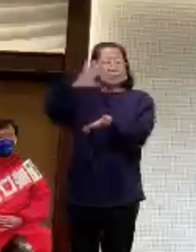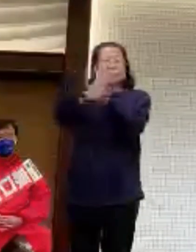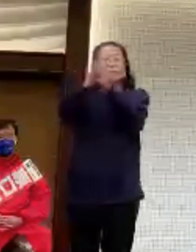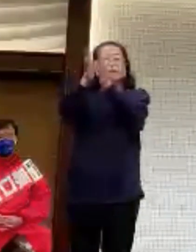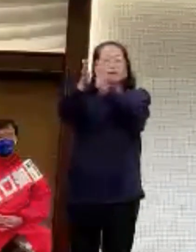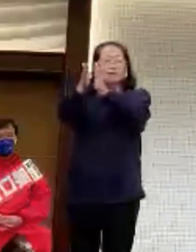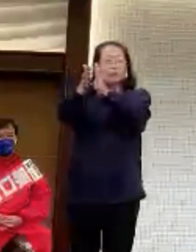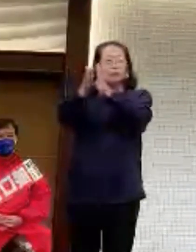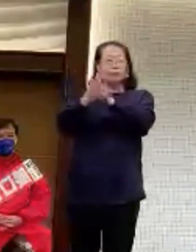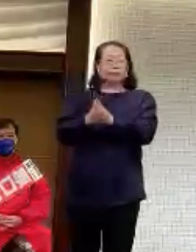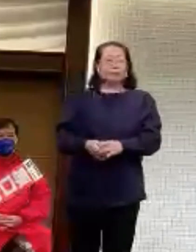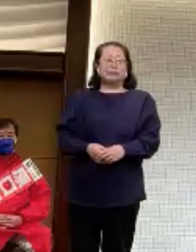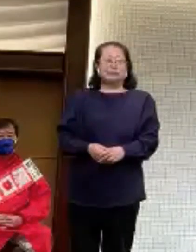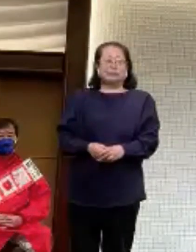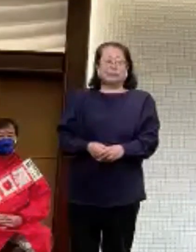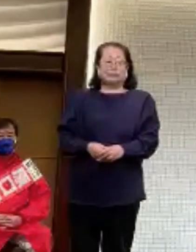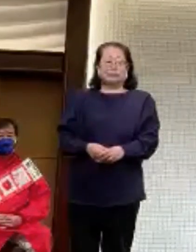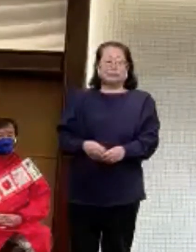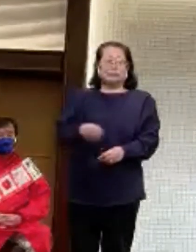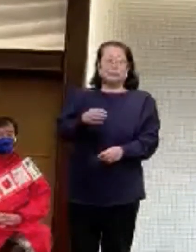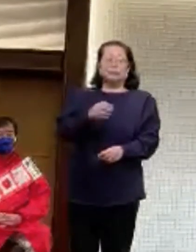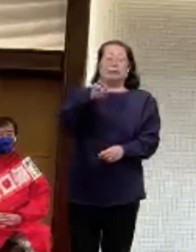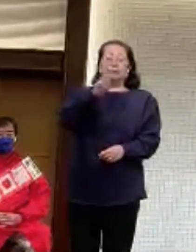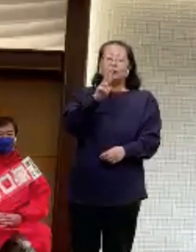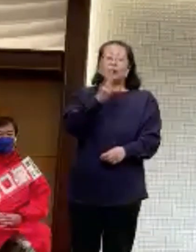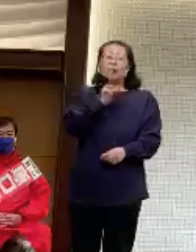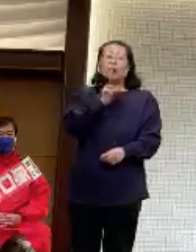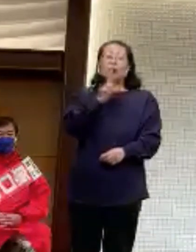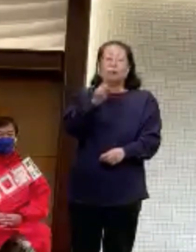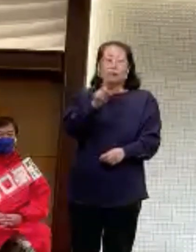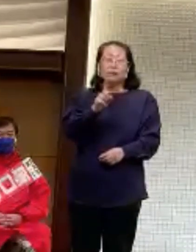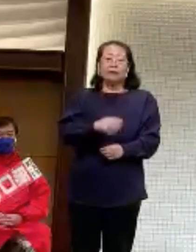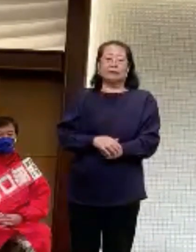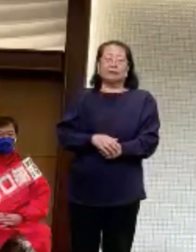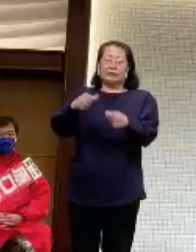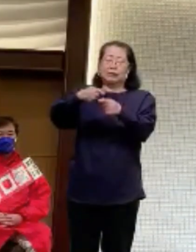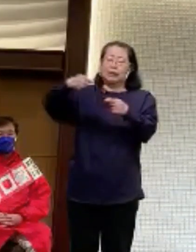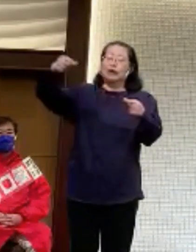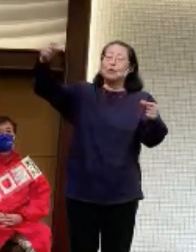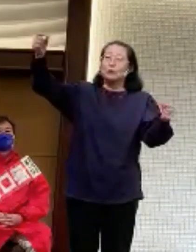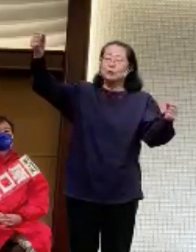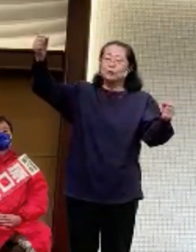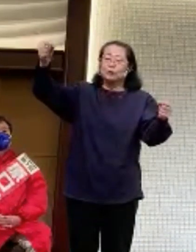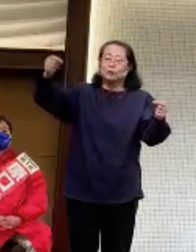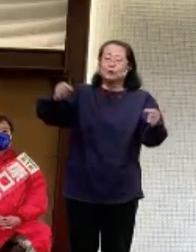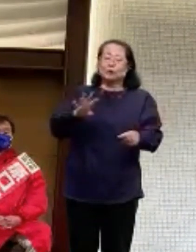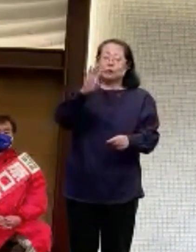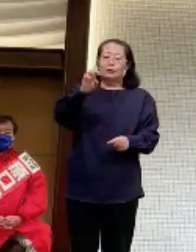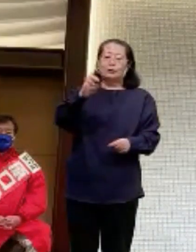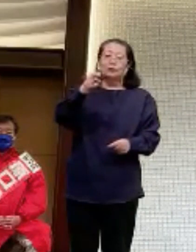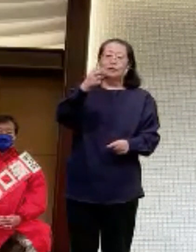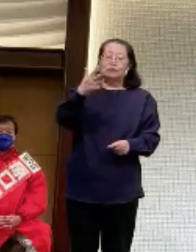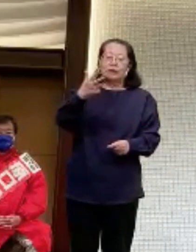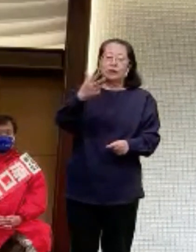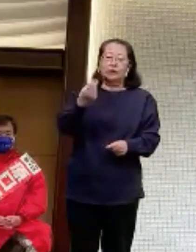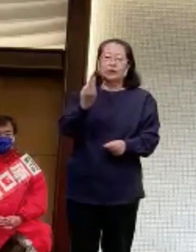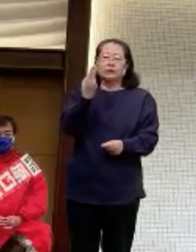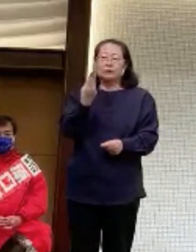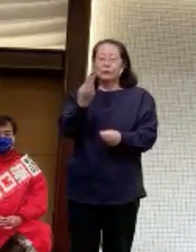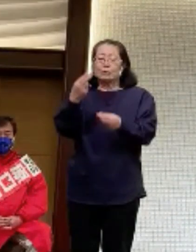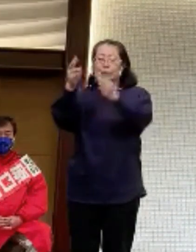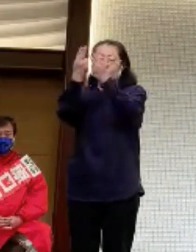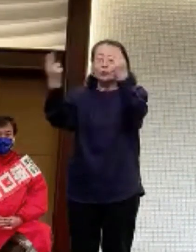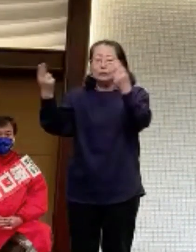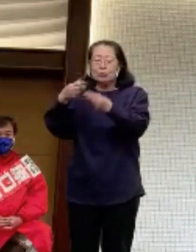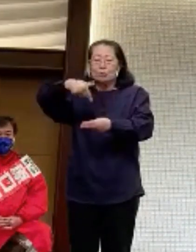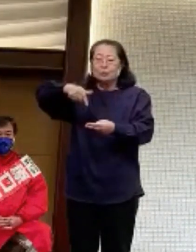は小選挙区が2つとはいえ、全国47都道府県